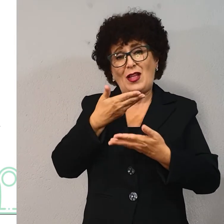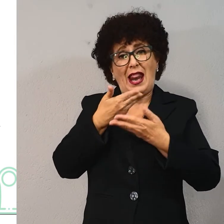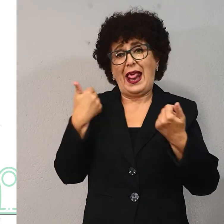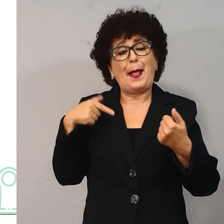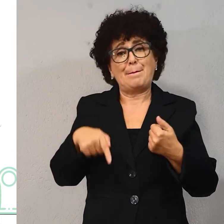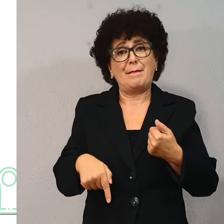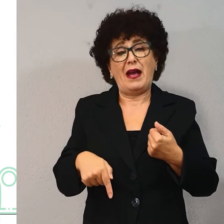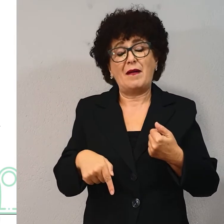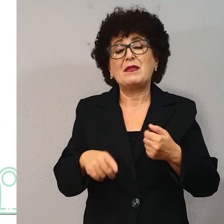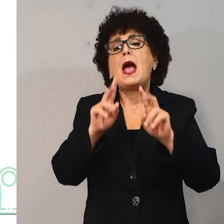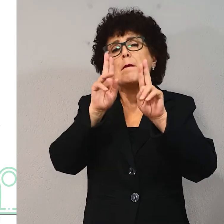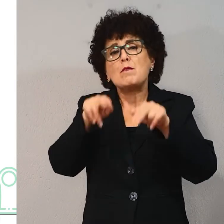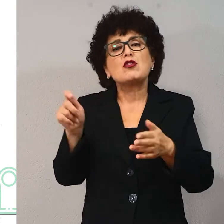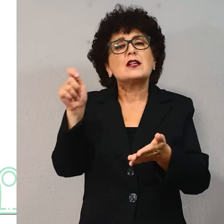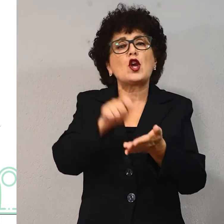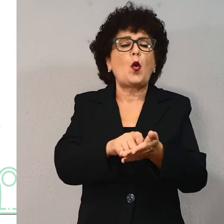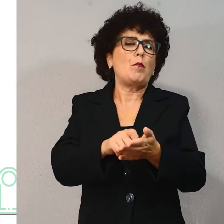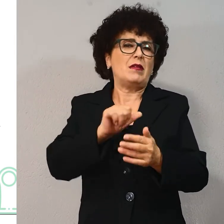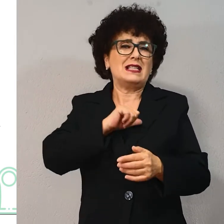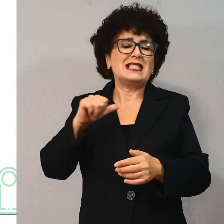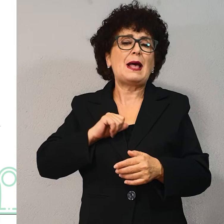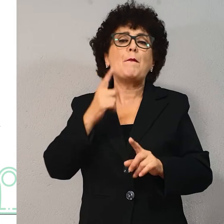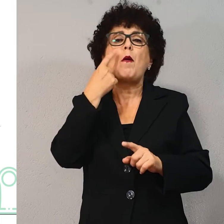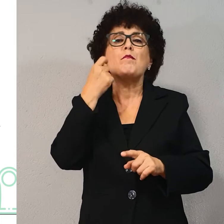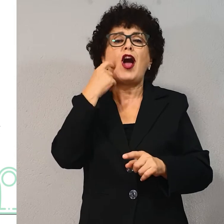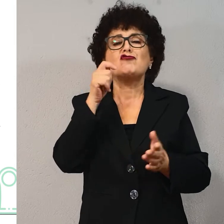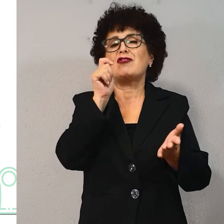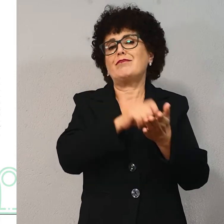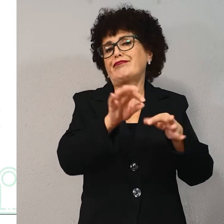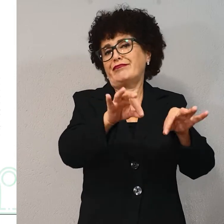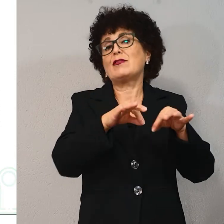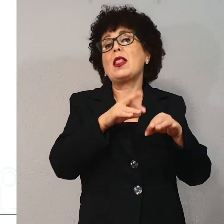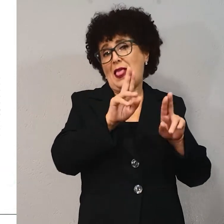земја. Може да се купи само машкиот кондом.